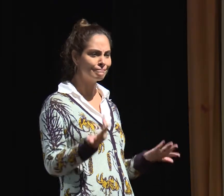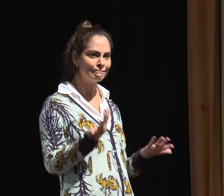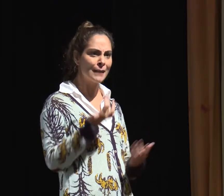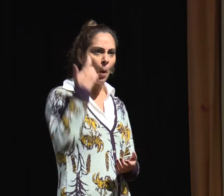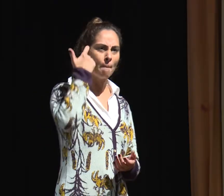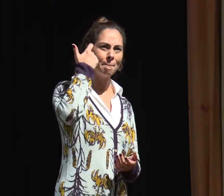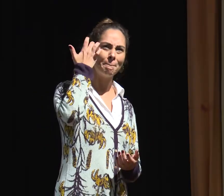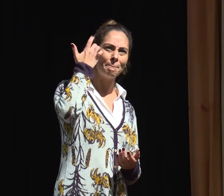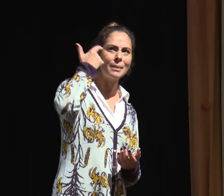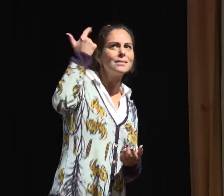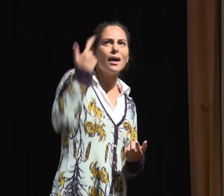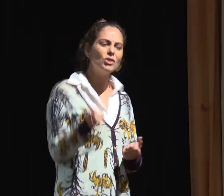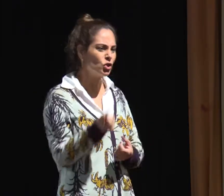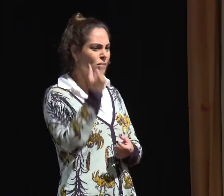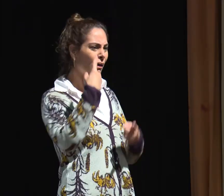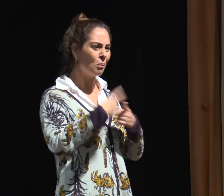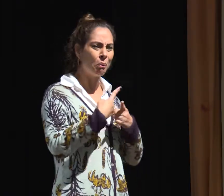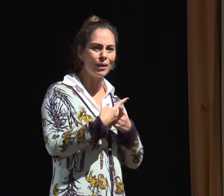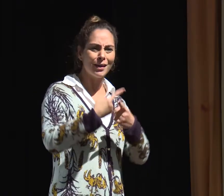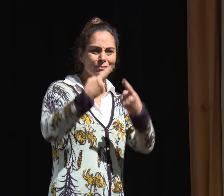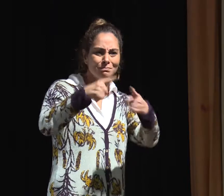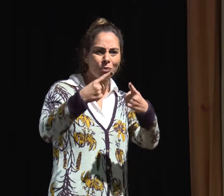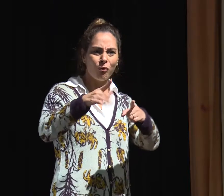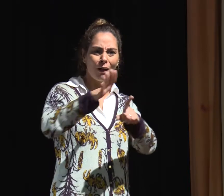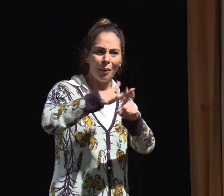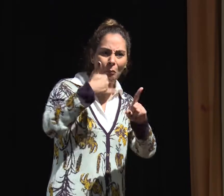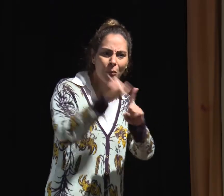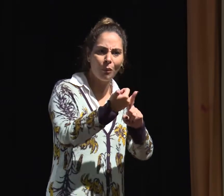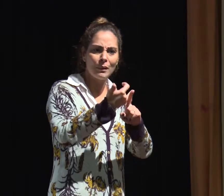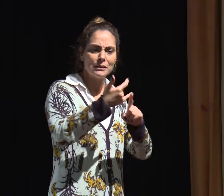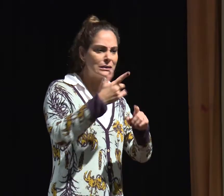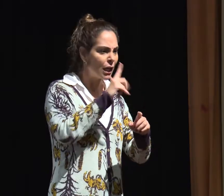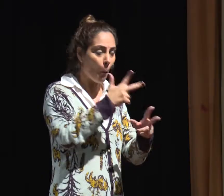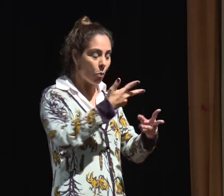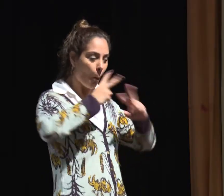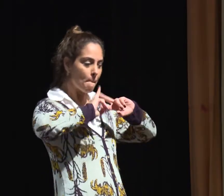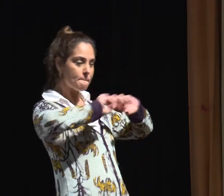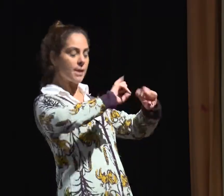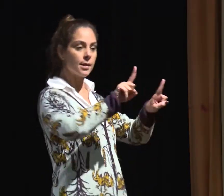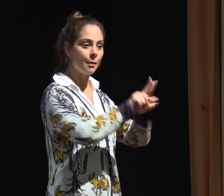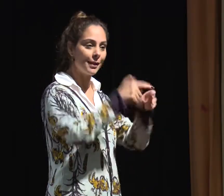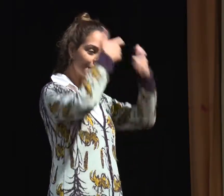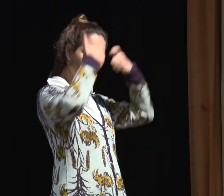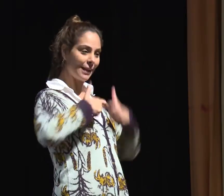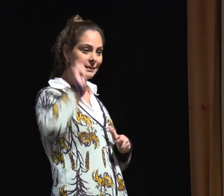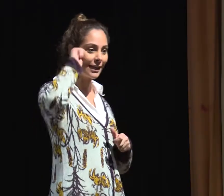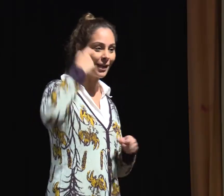eram negros. Eu fiquei pensando, isso é muito estranho, porque eles ficam provocando e ficam fazendo bullying com a outra menina